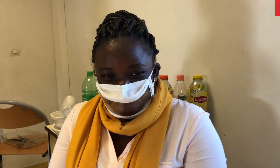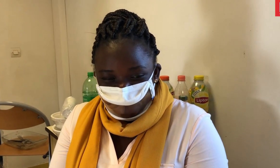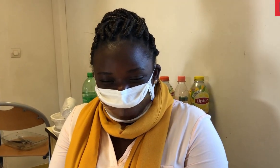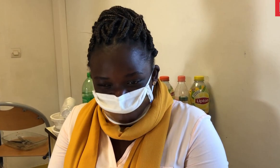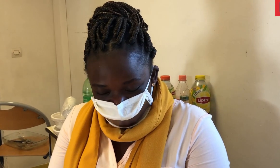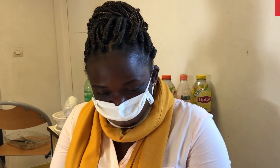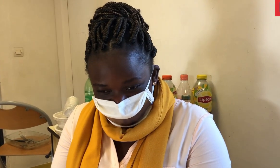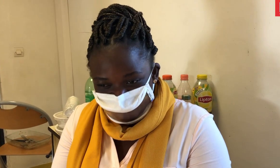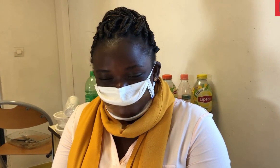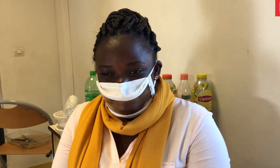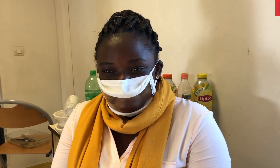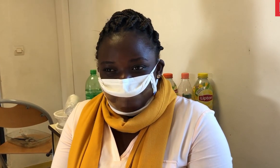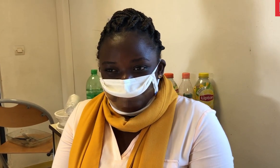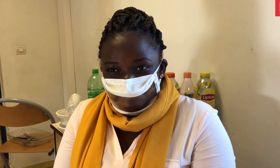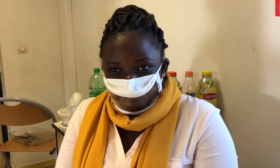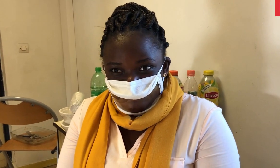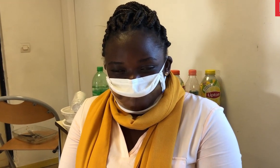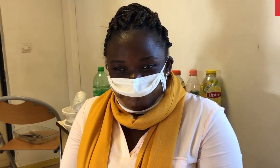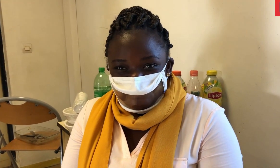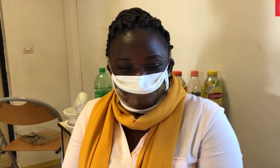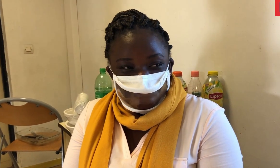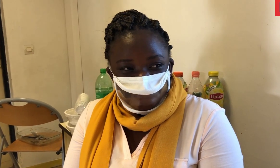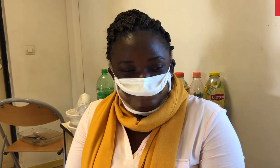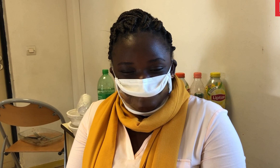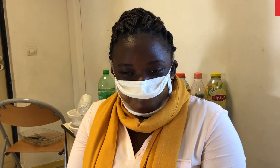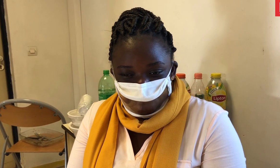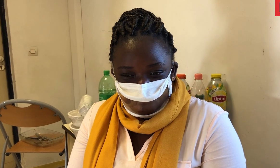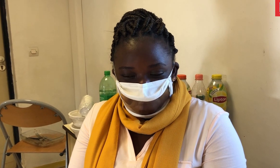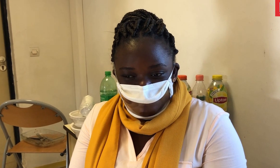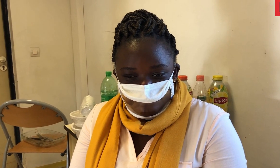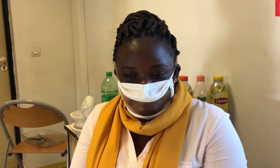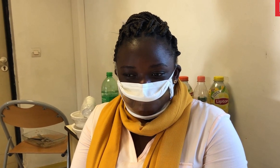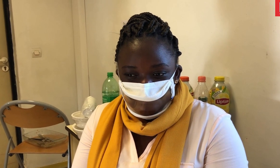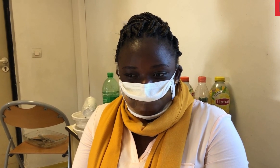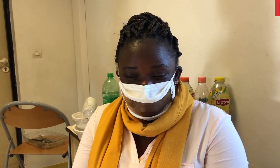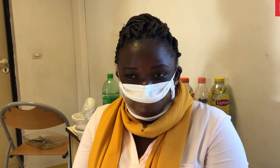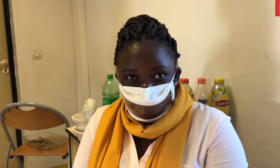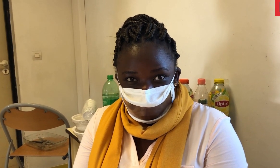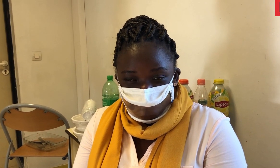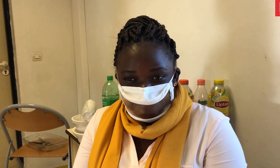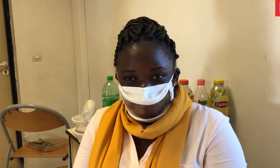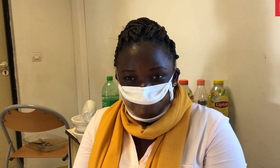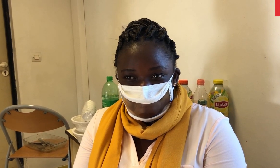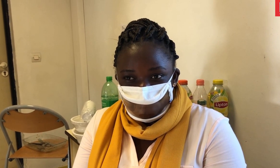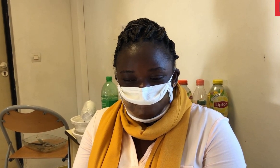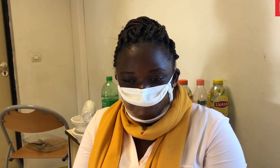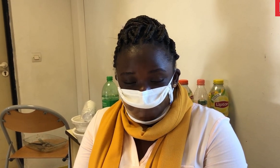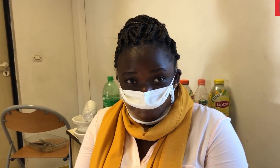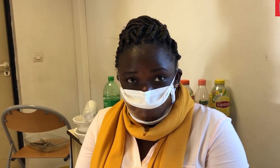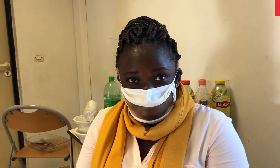votre motivation. Ma motivation, ce qui m'a beaucoup fait plaisir, parce que moi je travaille, je suis au milieu